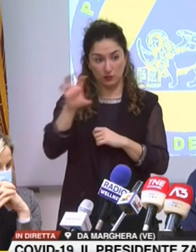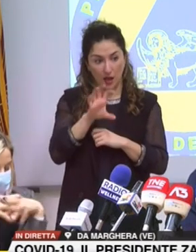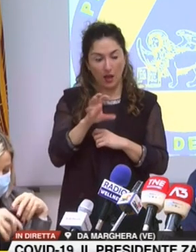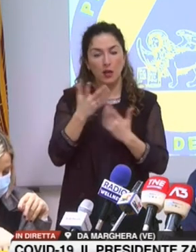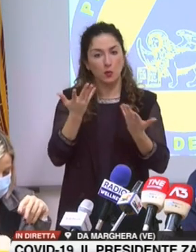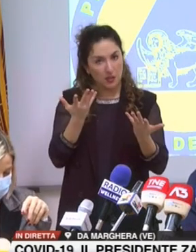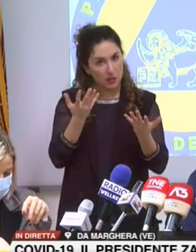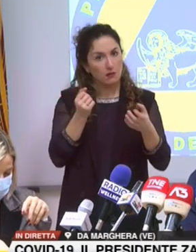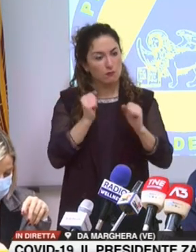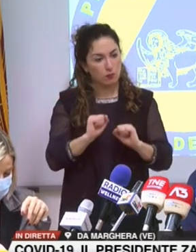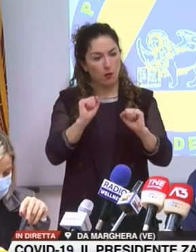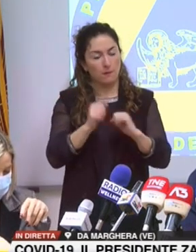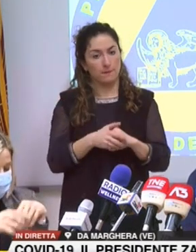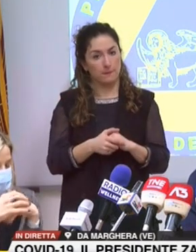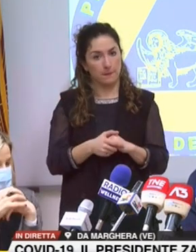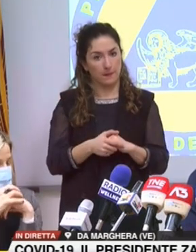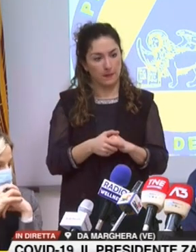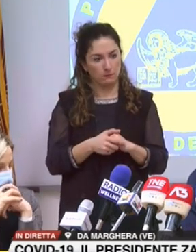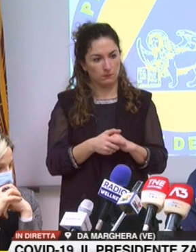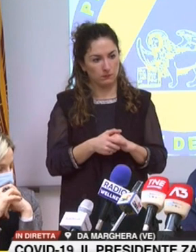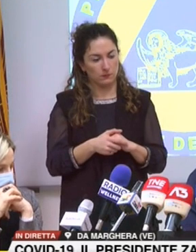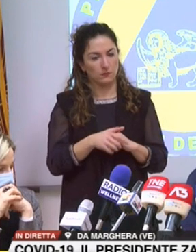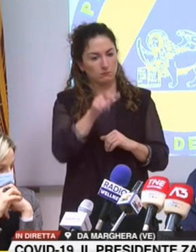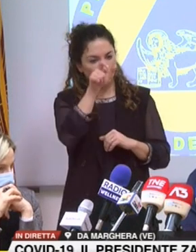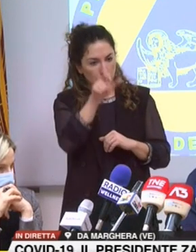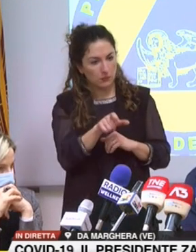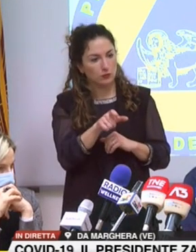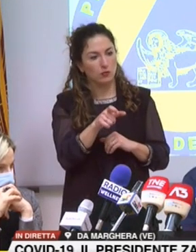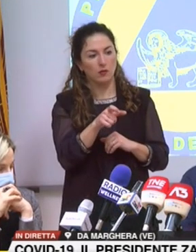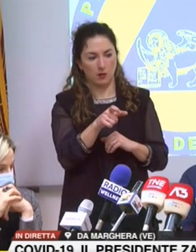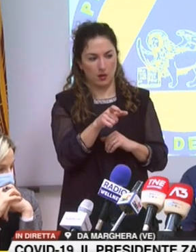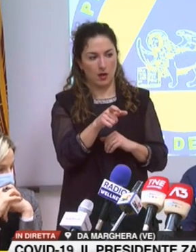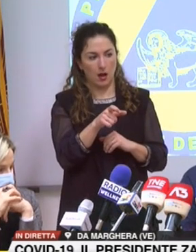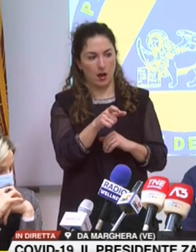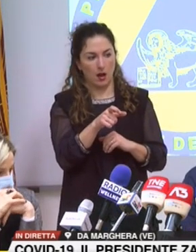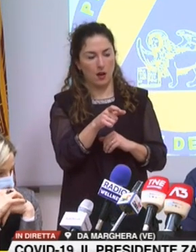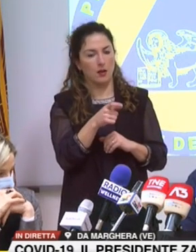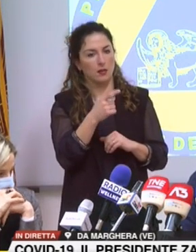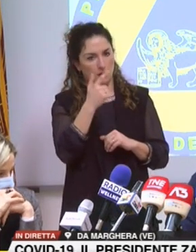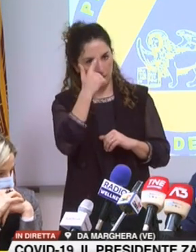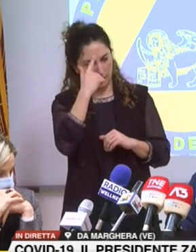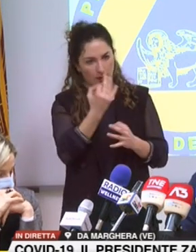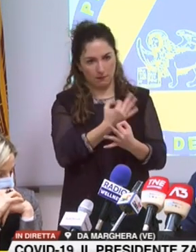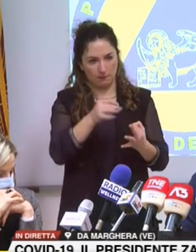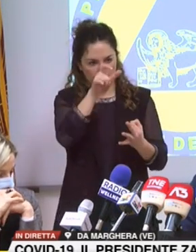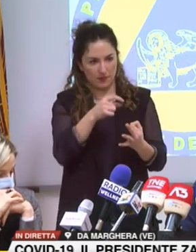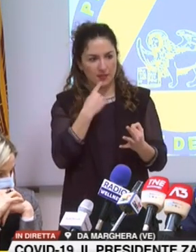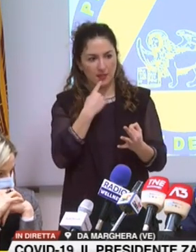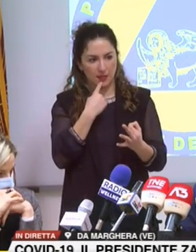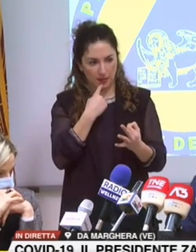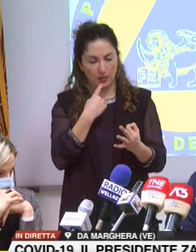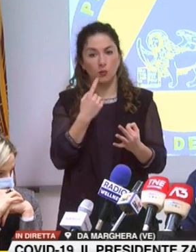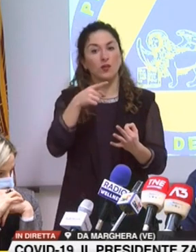altre funzioni un'identificazione certa del soggetto che viene vaccinato. Ho già detto che è centralizzato e questo